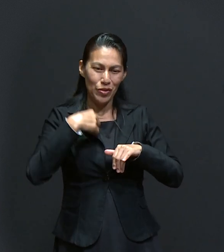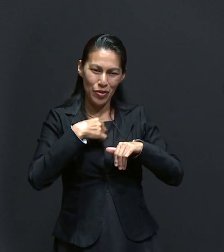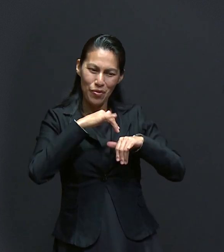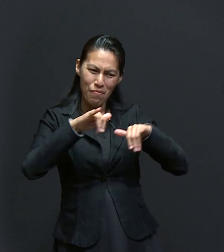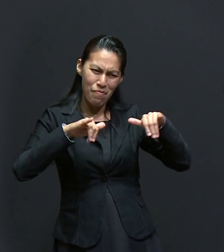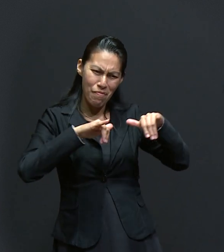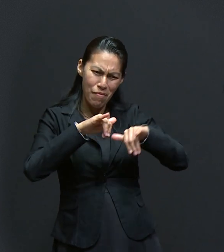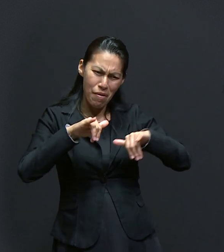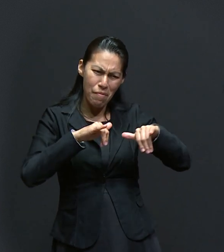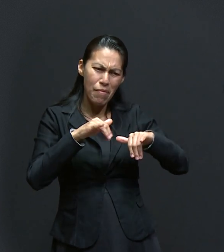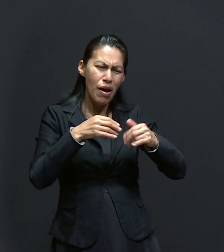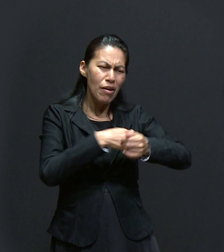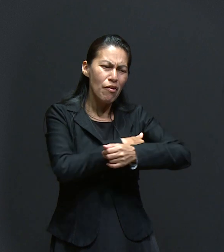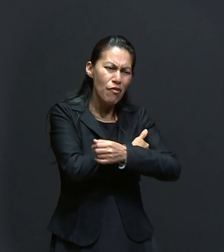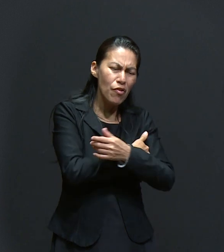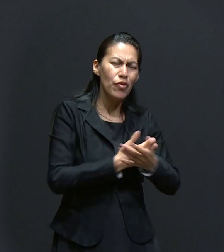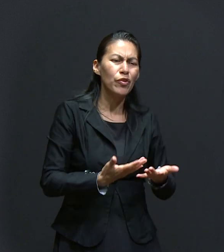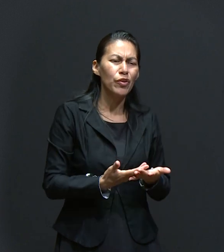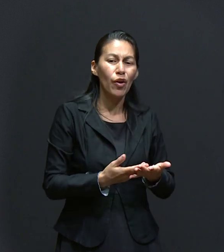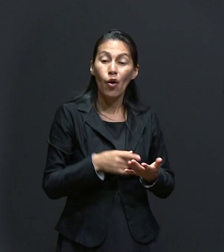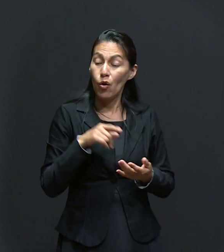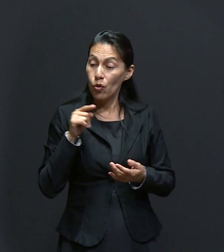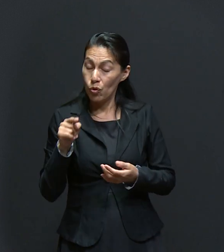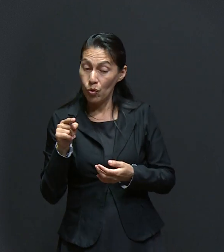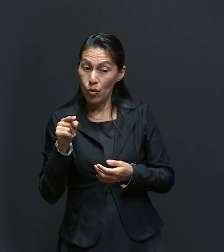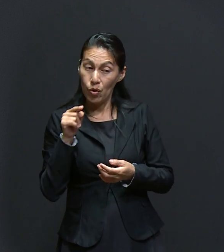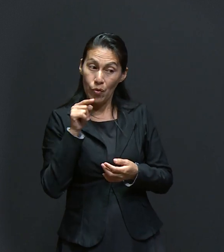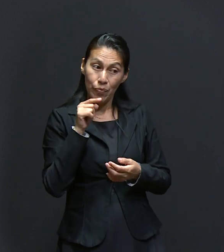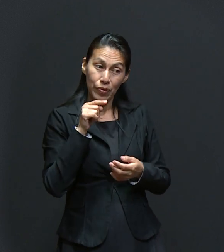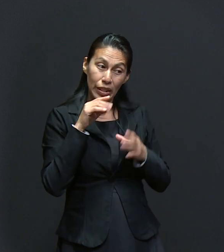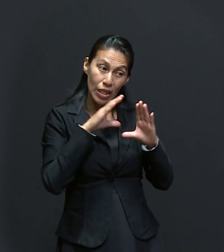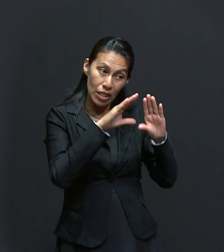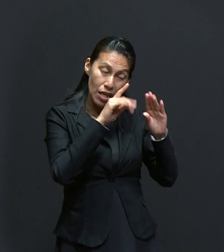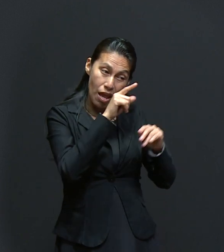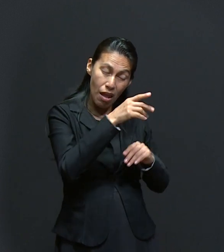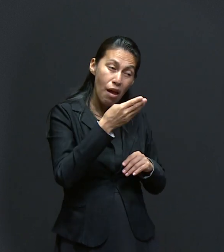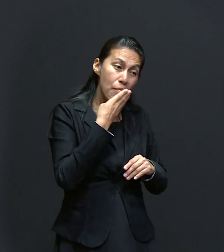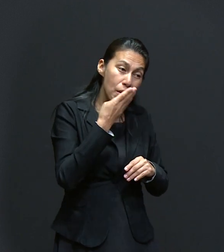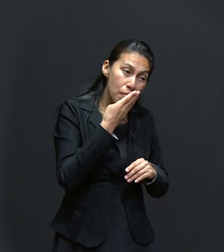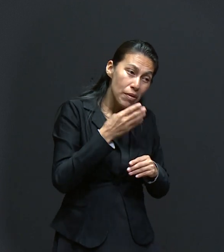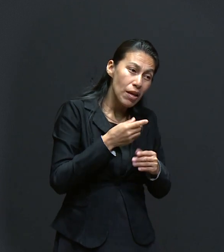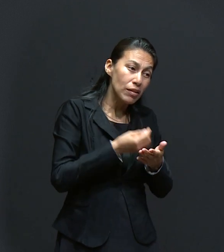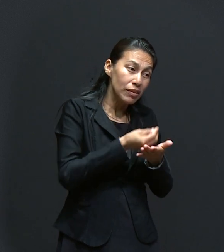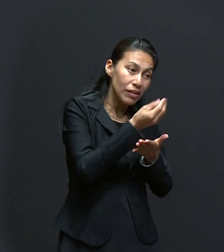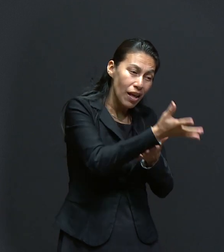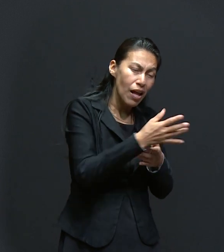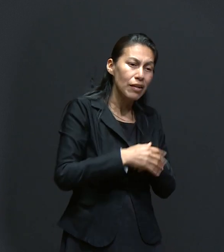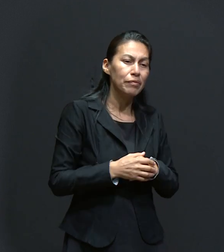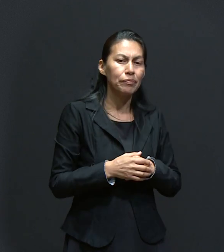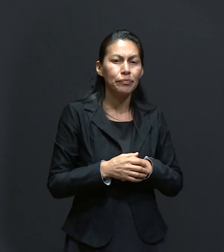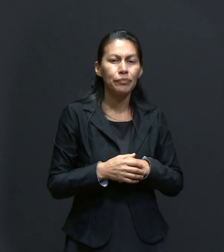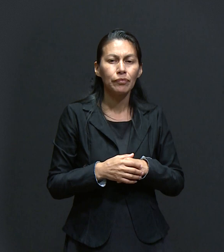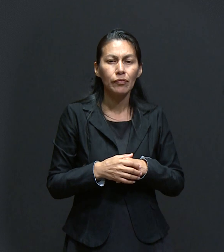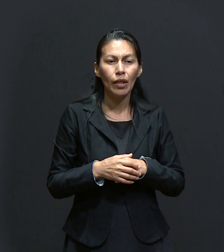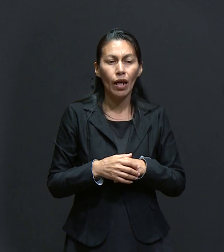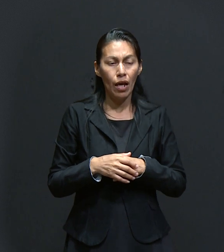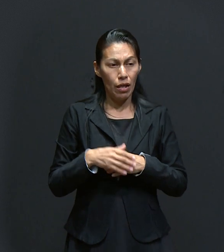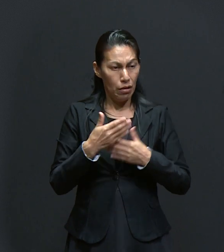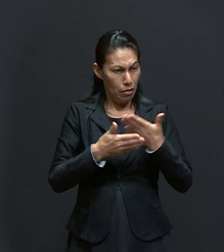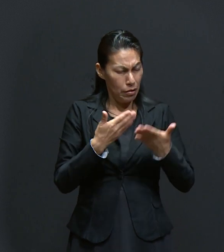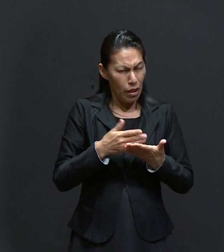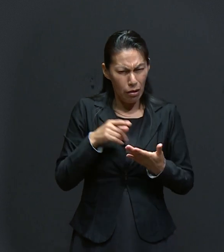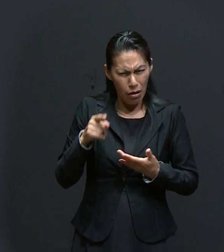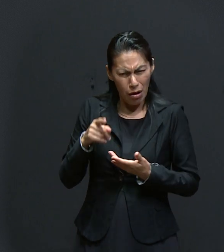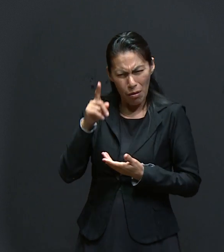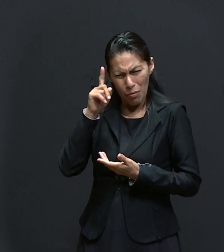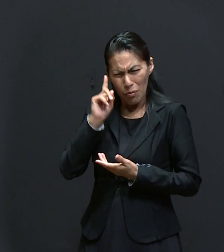yo refugio soy yo y está este refugio en palabra de dios y entonces realmente estos servicios que se